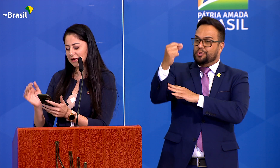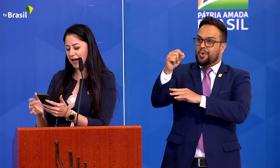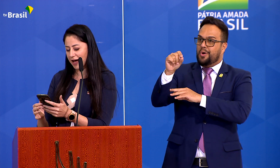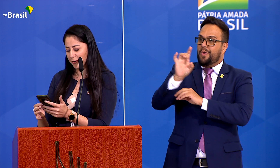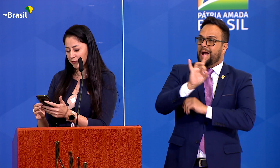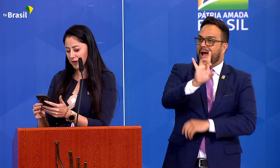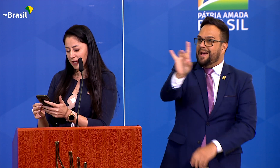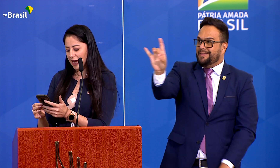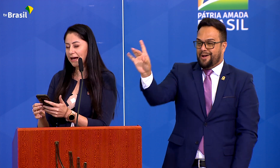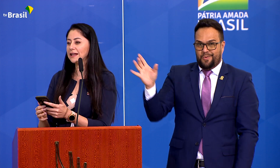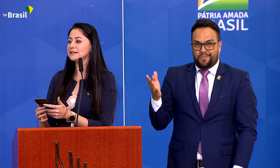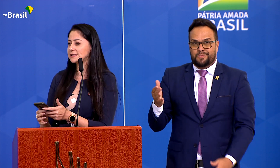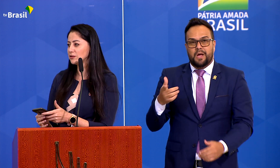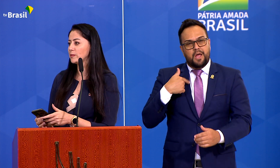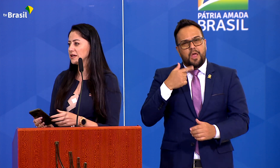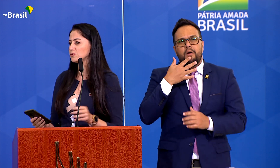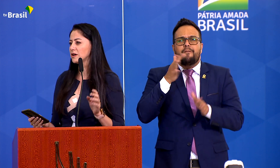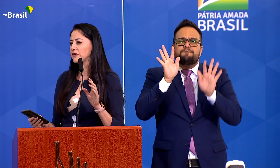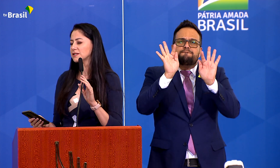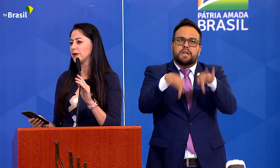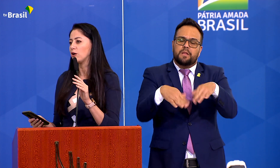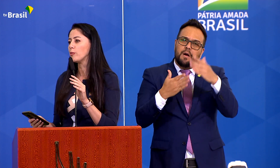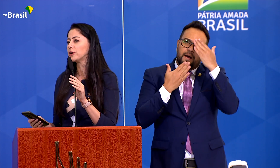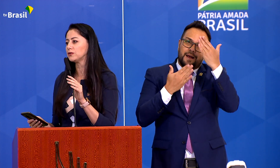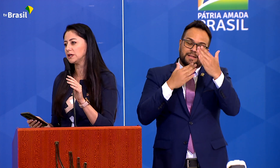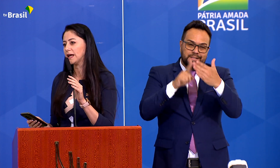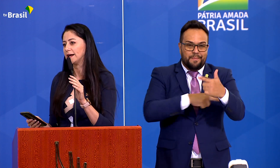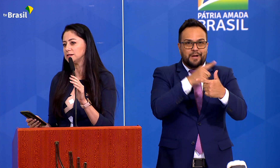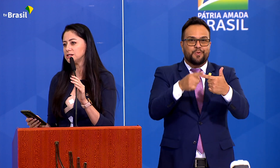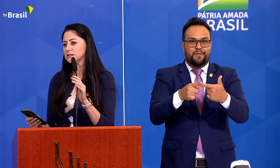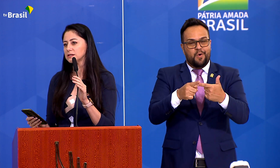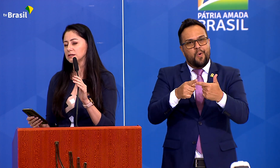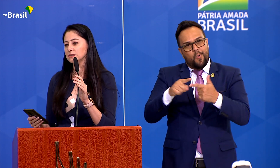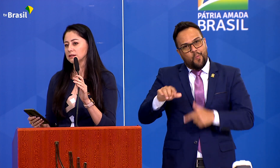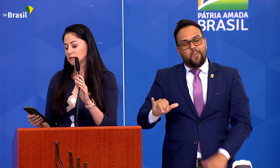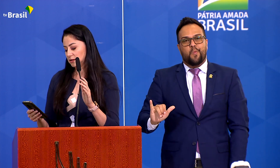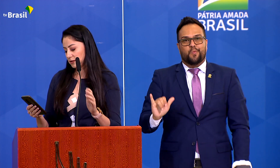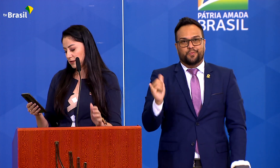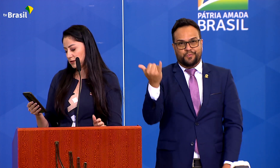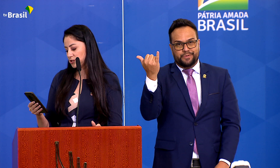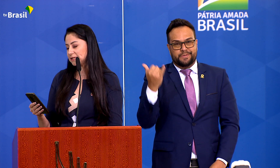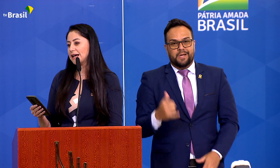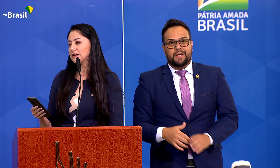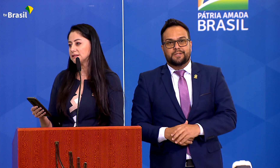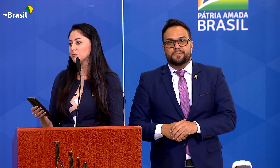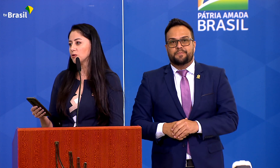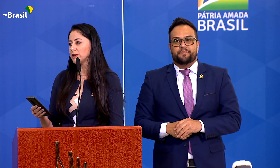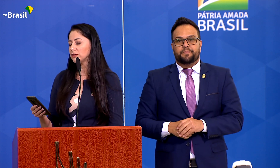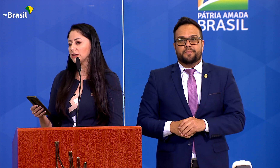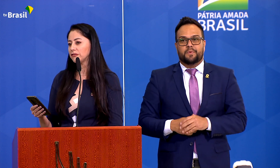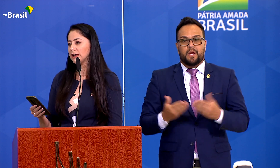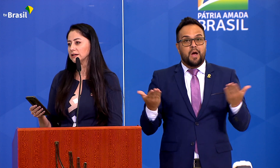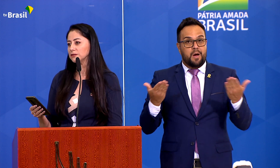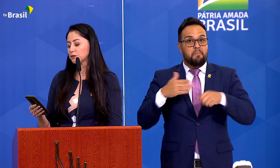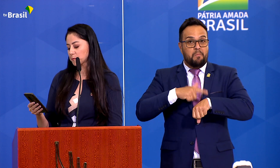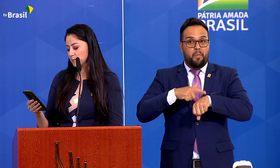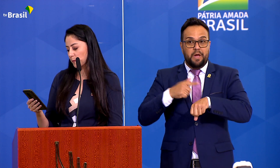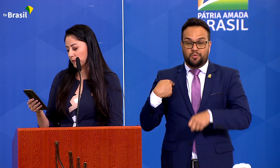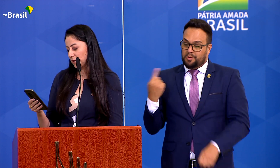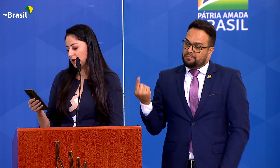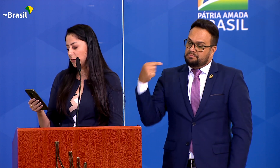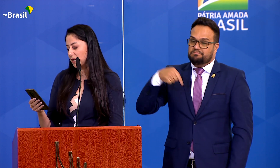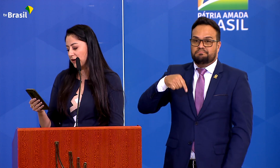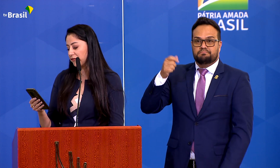eu quero encerrar agradecendo mais uma vez pela oportunidade é de estar nesse momento aqui